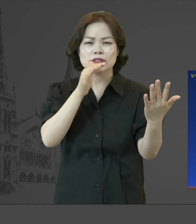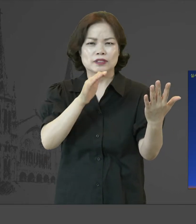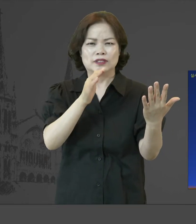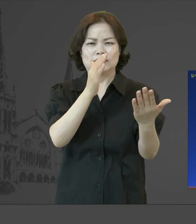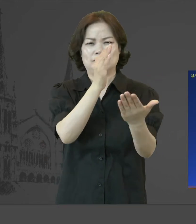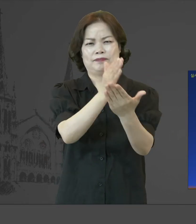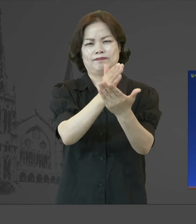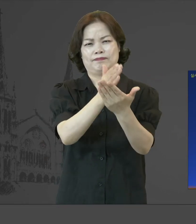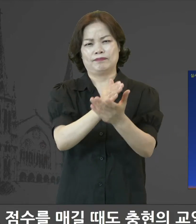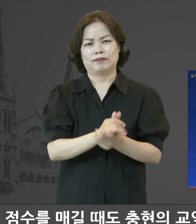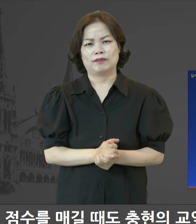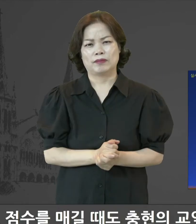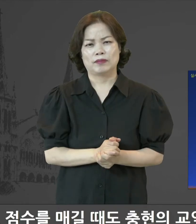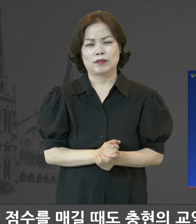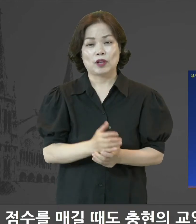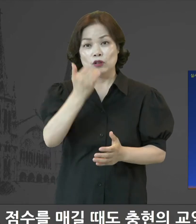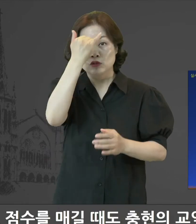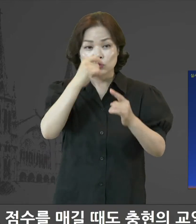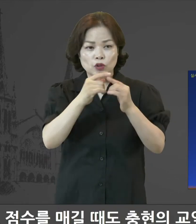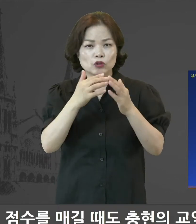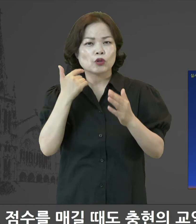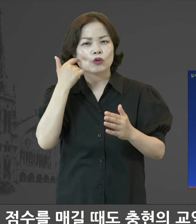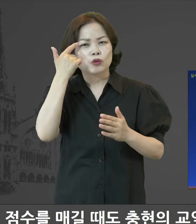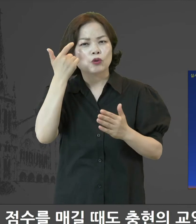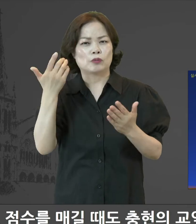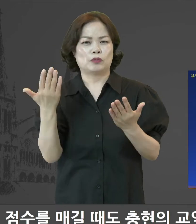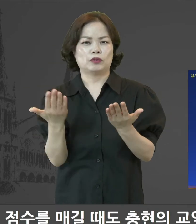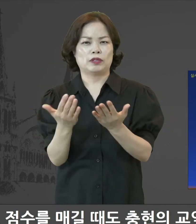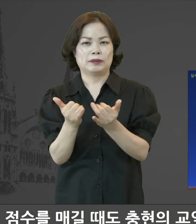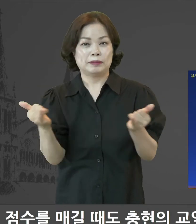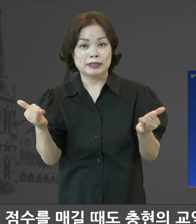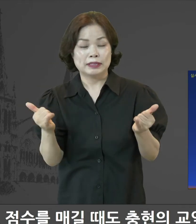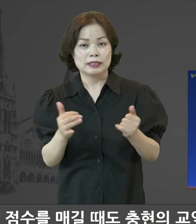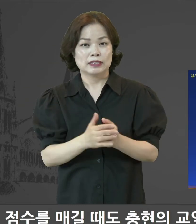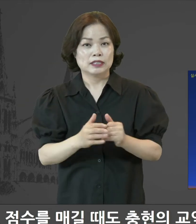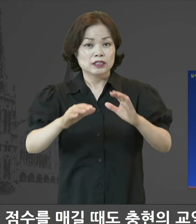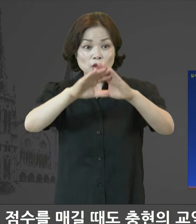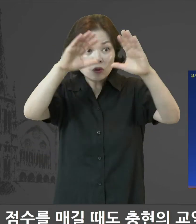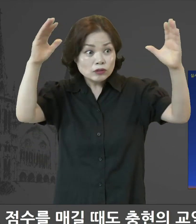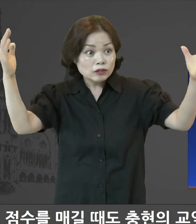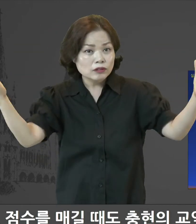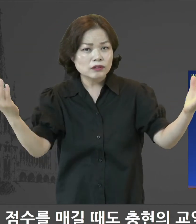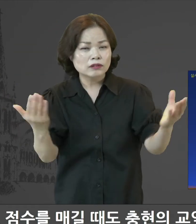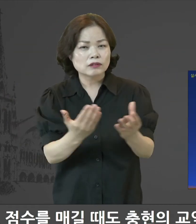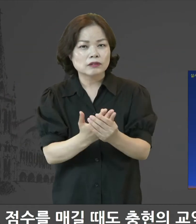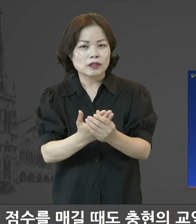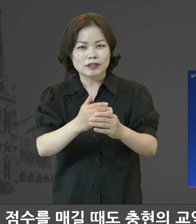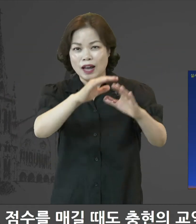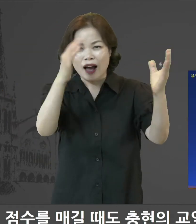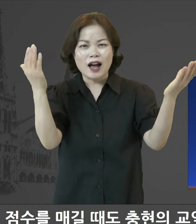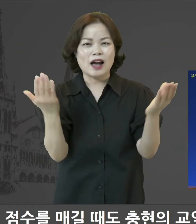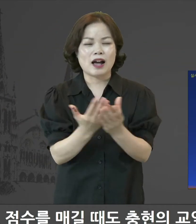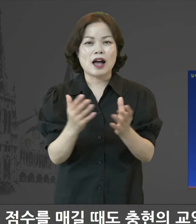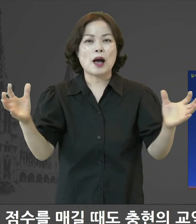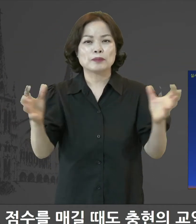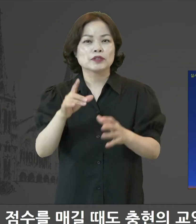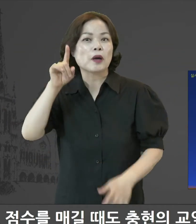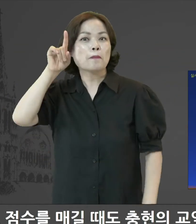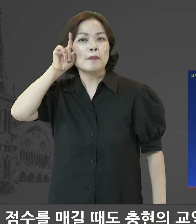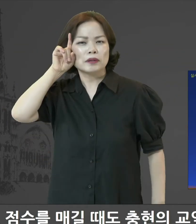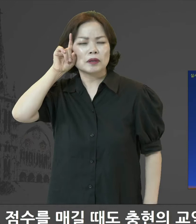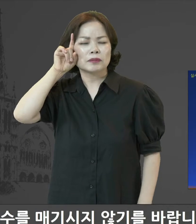마시기 바라요. 우리 충현교회 교육자들은 전체 덩어리가 다 합쳐서 100점이다,